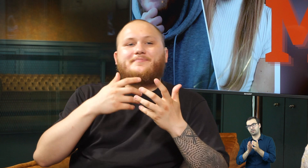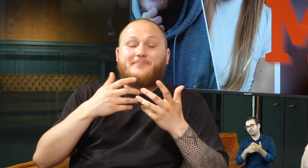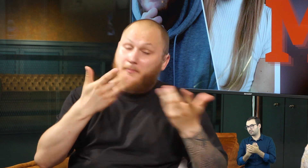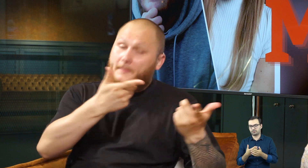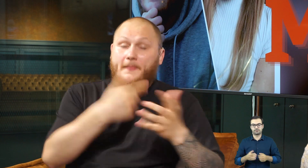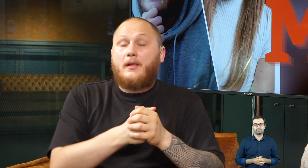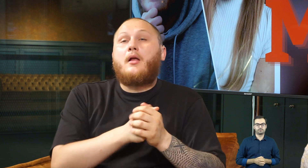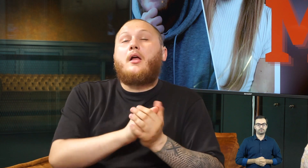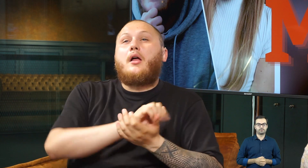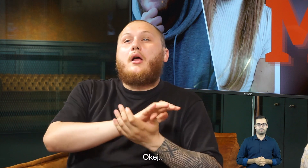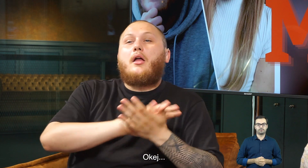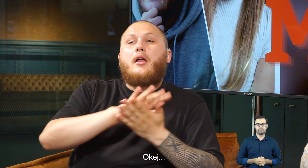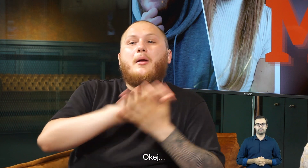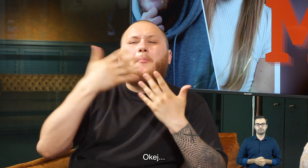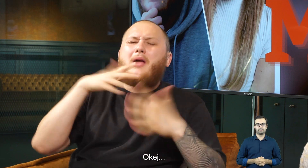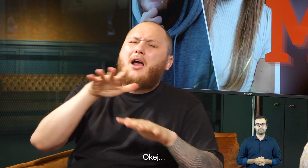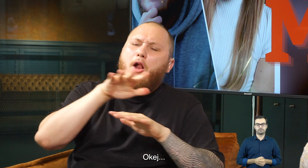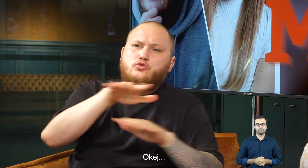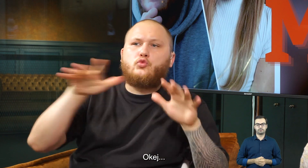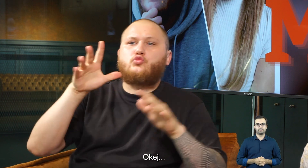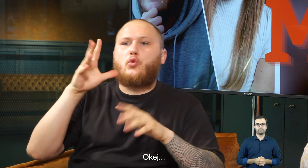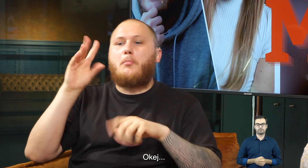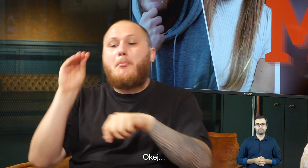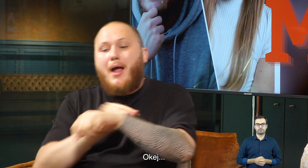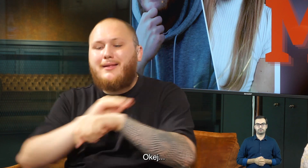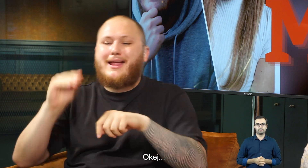na przykład, no. Okej.